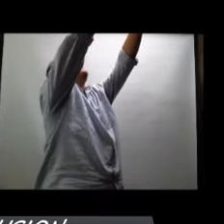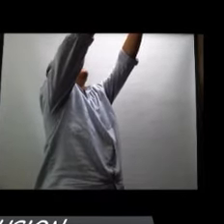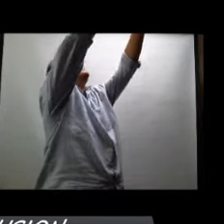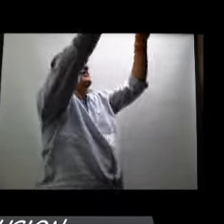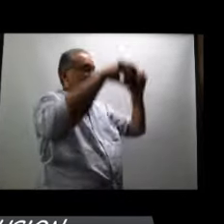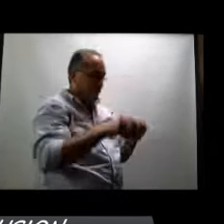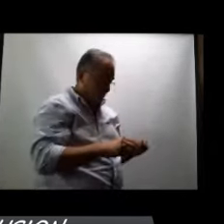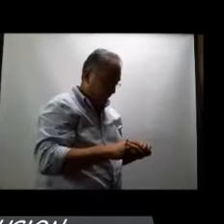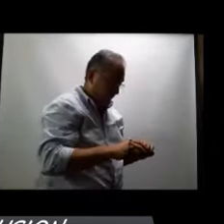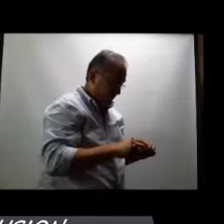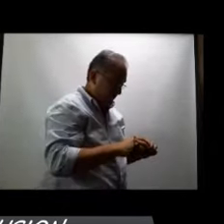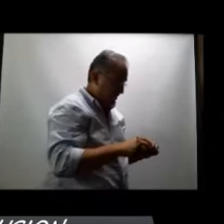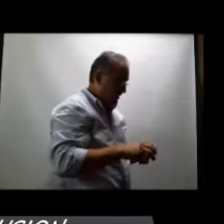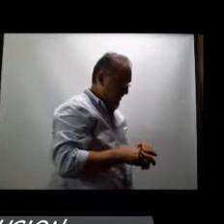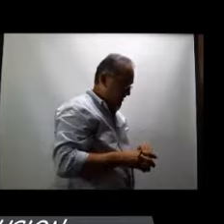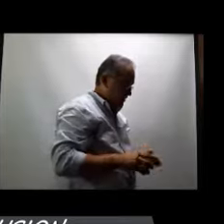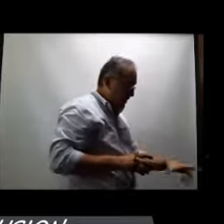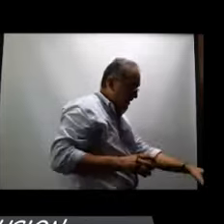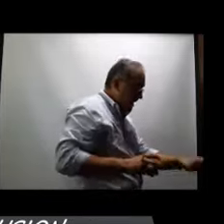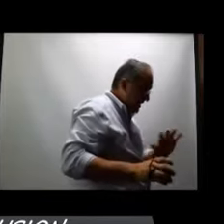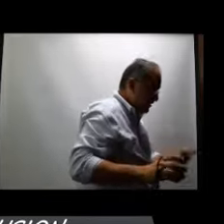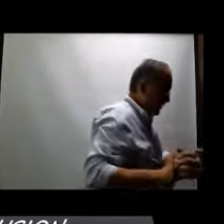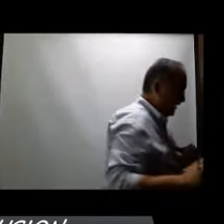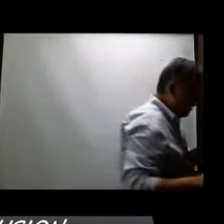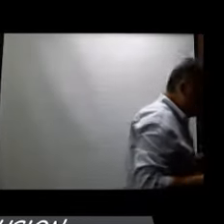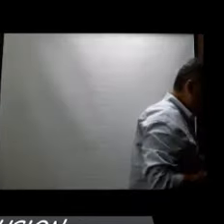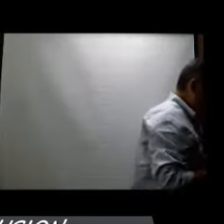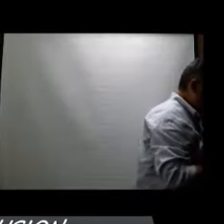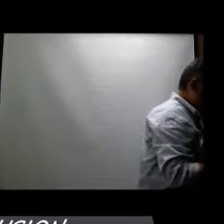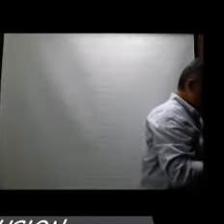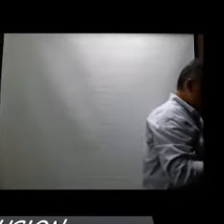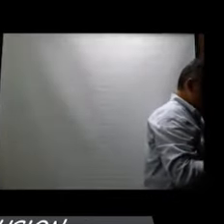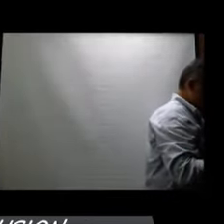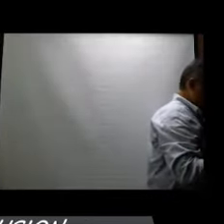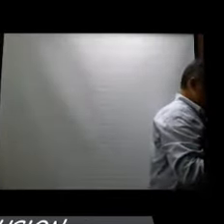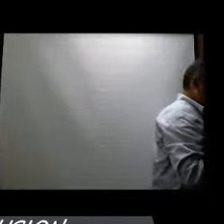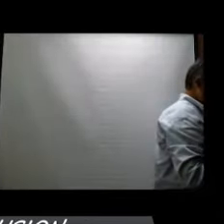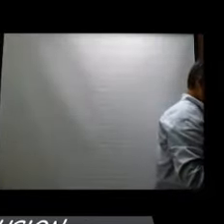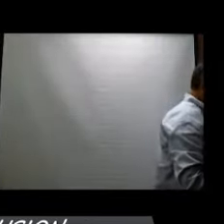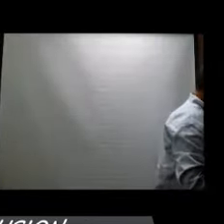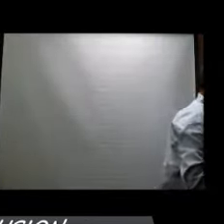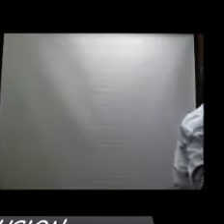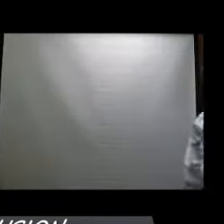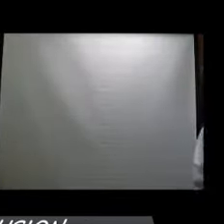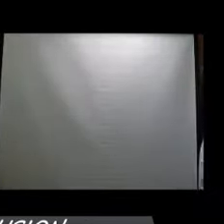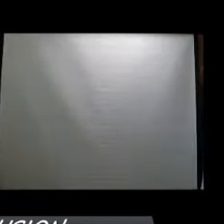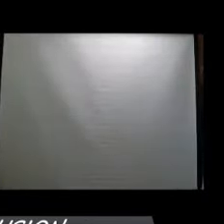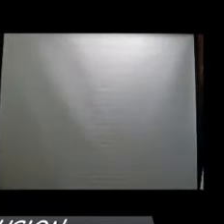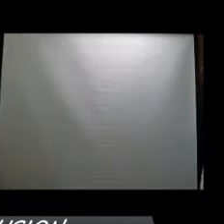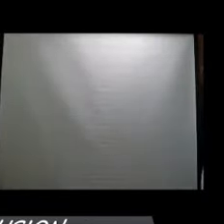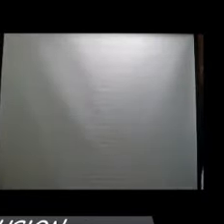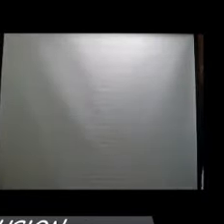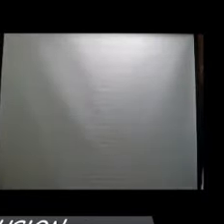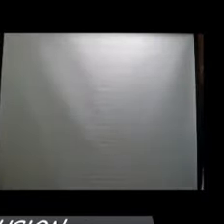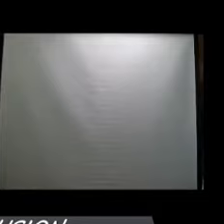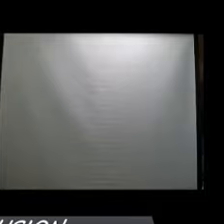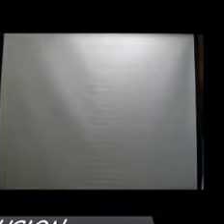anuncios, presentaciones corporativas, cine, gráficas en movimiento, páginas web, diseño gráfico y más. Llama